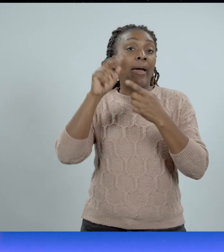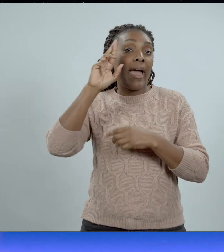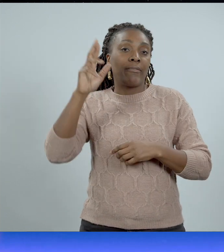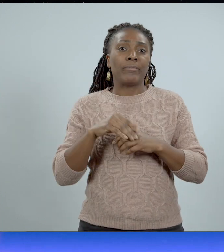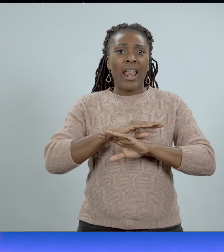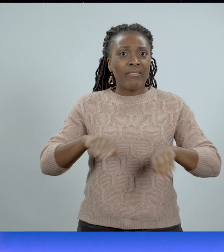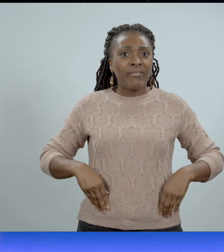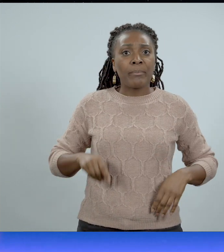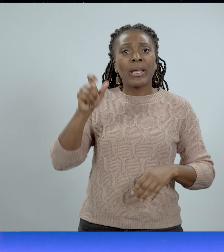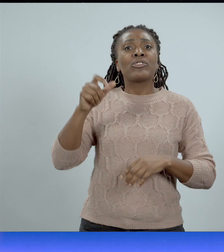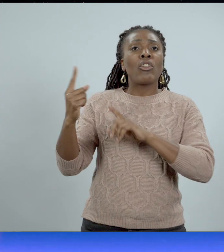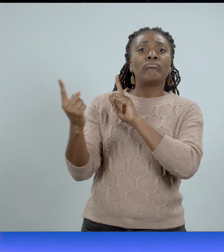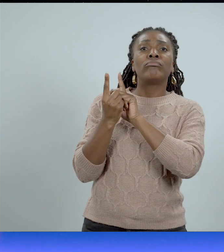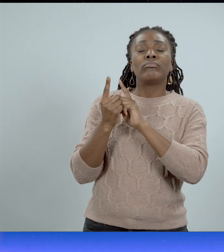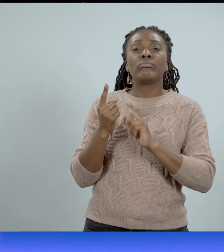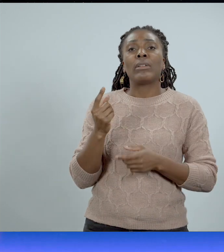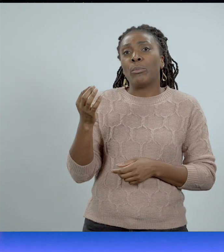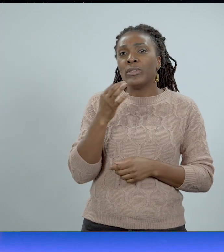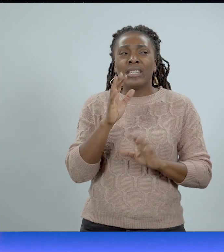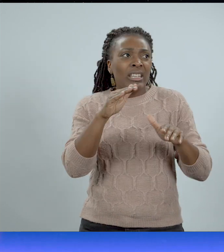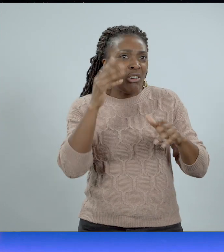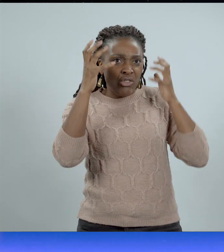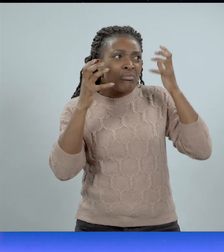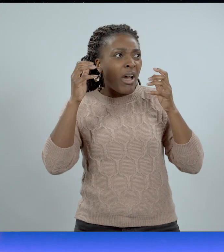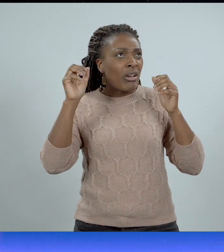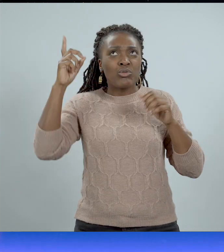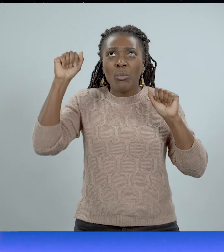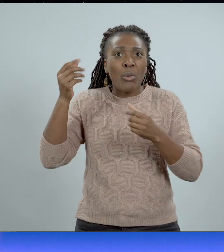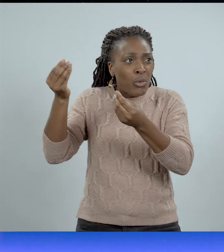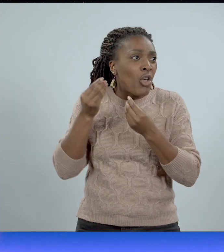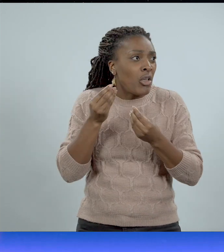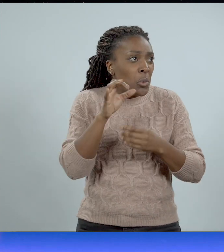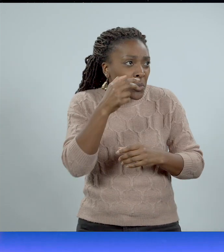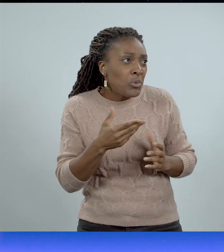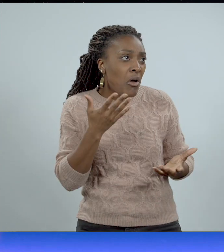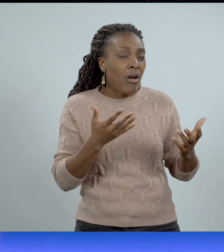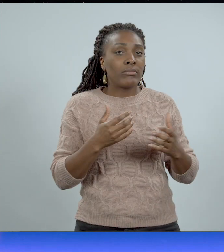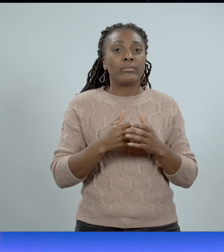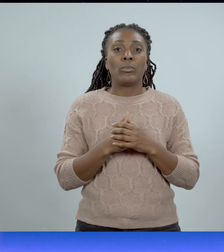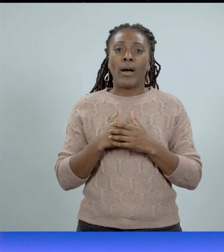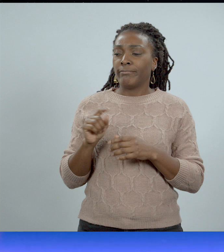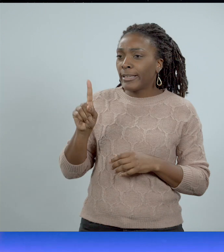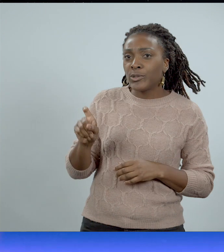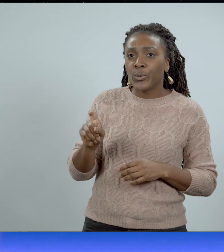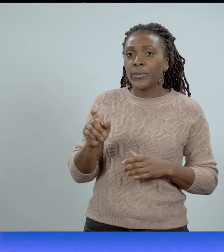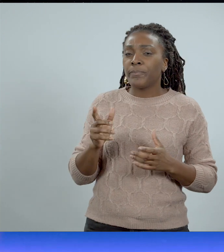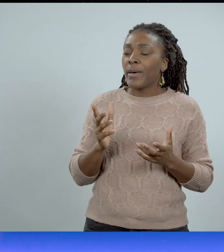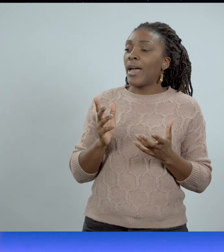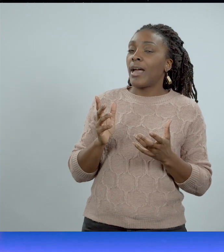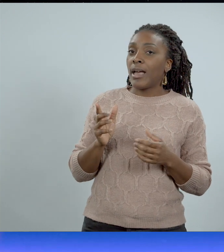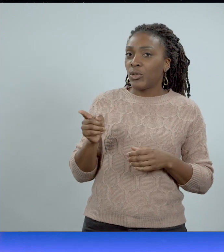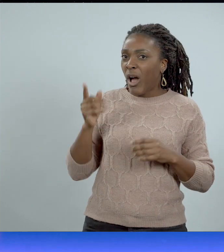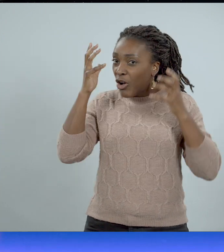fin, une personne est venue me voir et puis très rapidement, elle me dit « Est-ce qu'un cauchemar peut venir de Dieu ?» Et la première question que je lui ai posée,